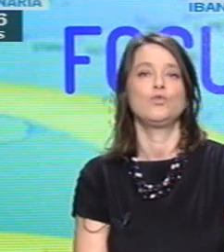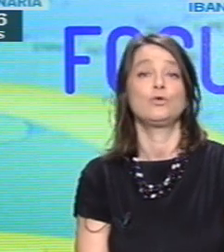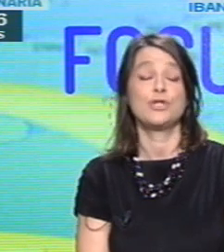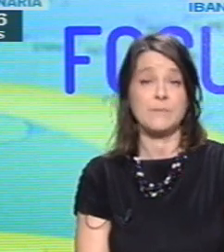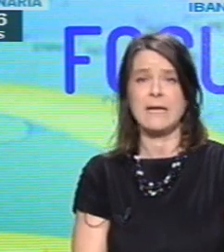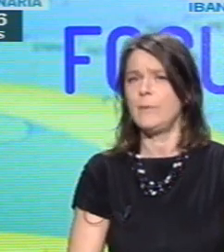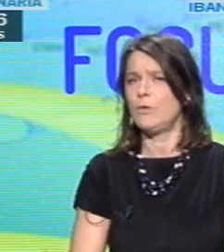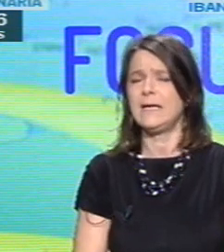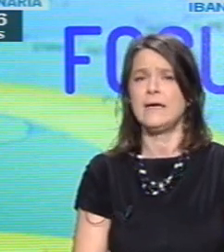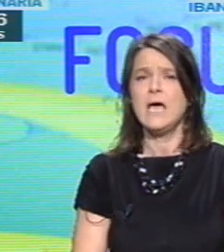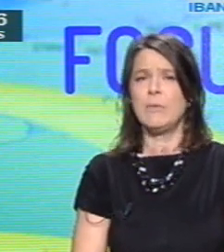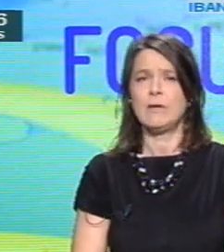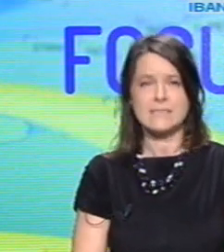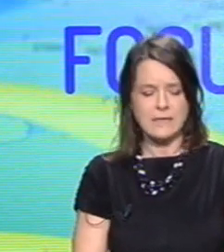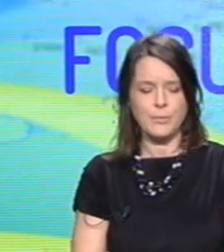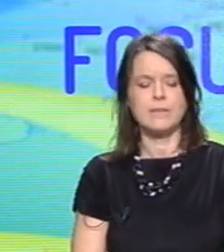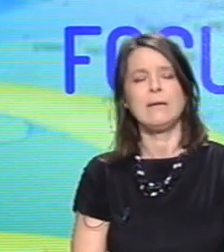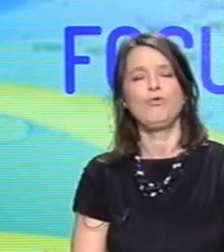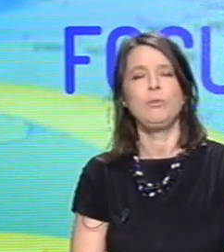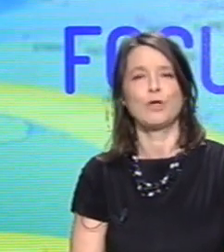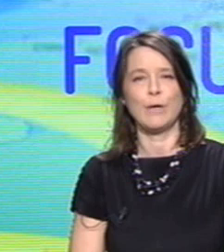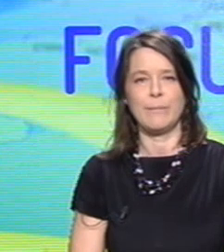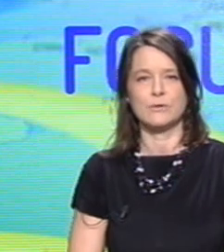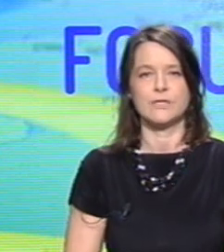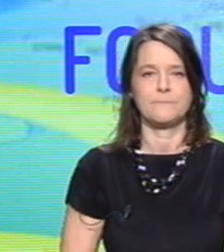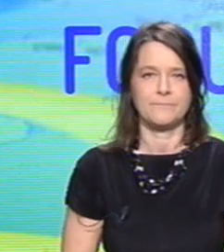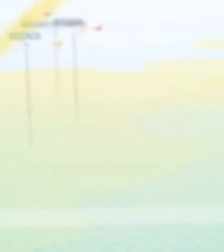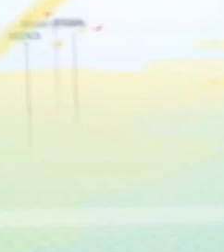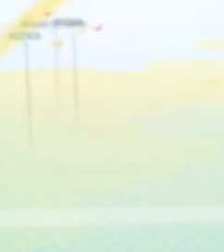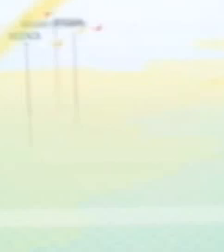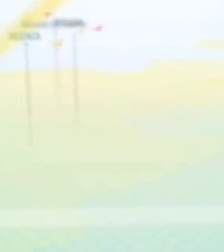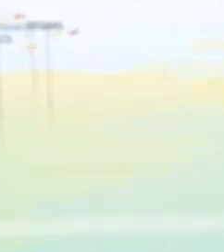innanzi tutto. Ci separiamo per qualche istante e poi rientriamo subito dopo la pausa.